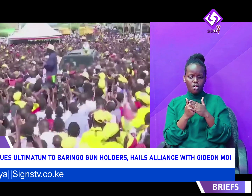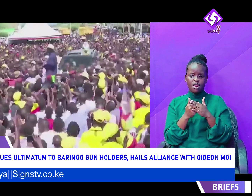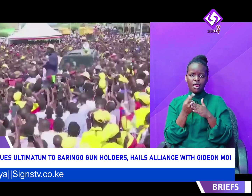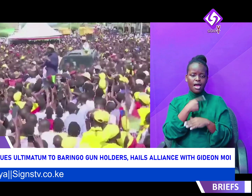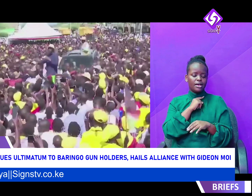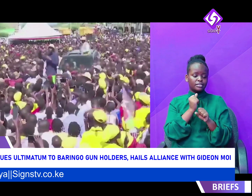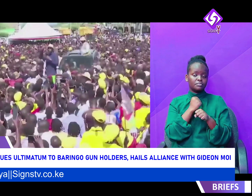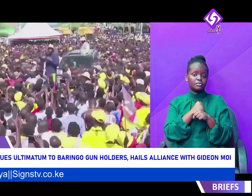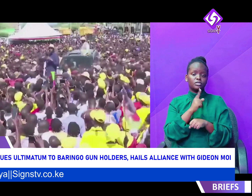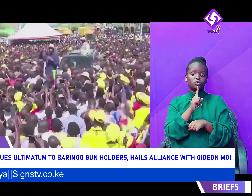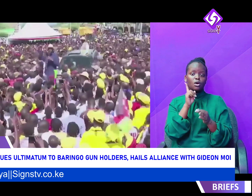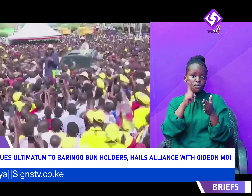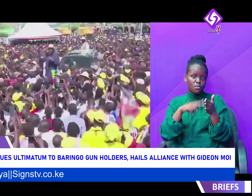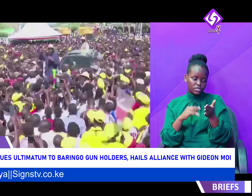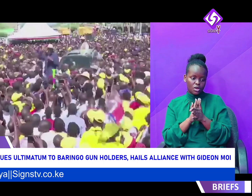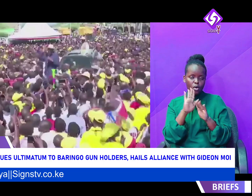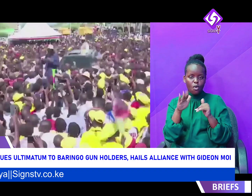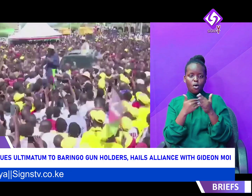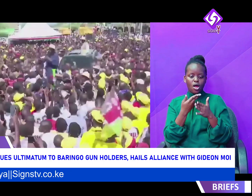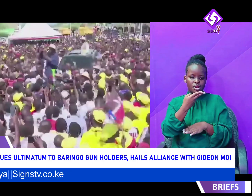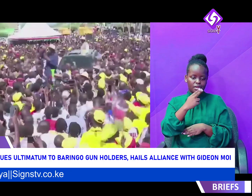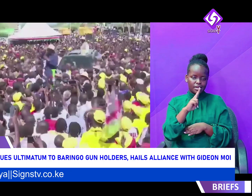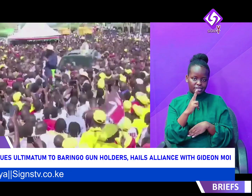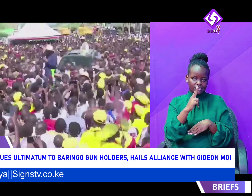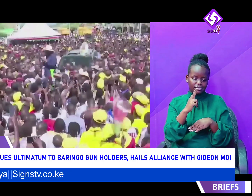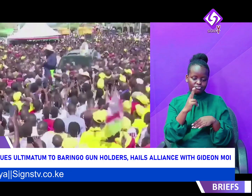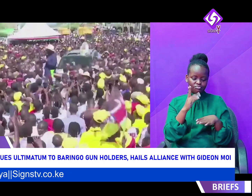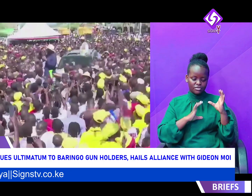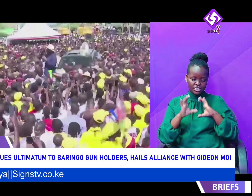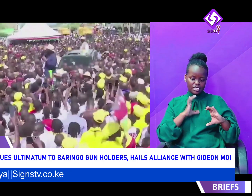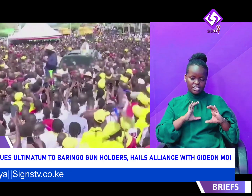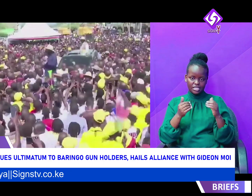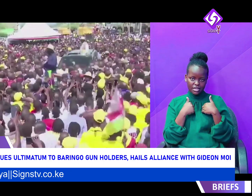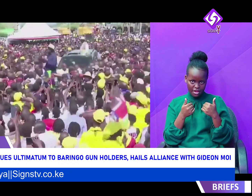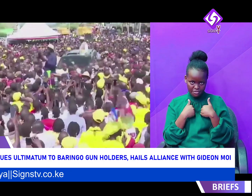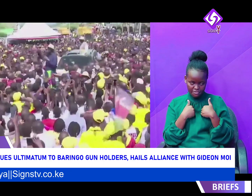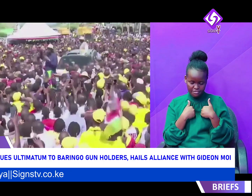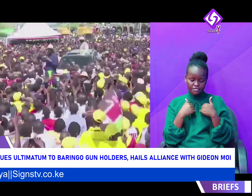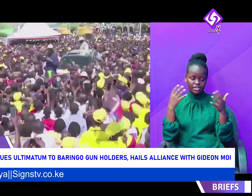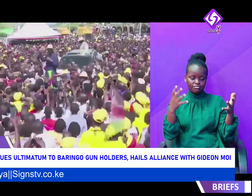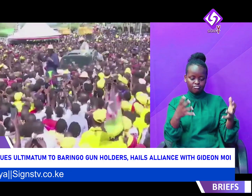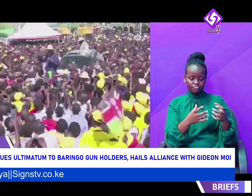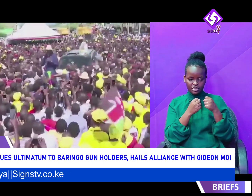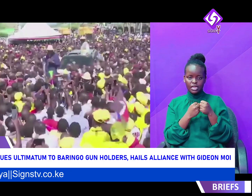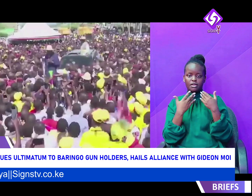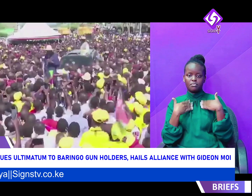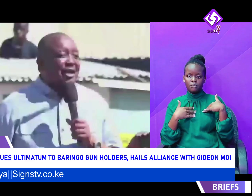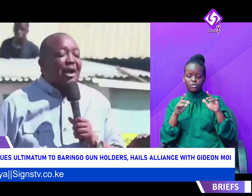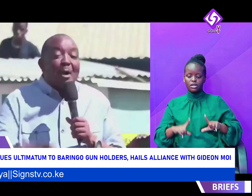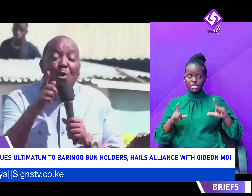sure that all guns that are in hands of civilians are removed so that people can live in peace. Kama uko